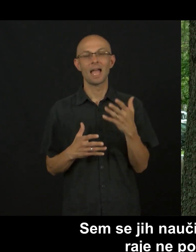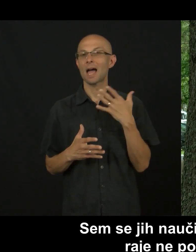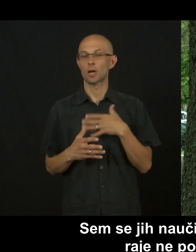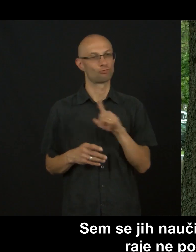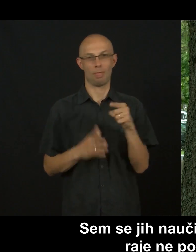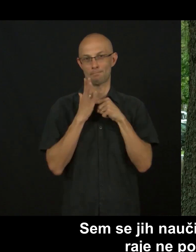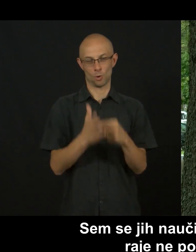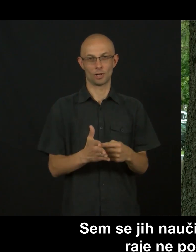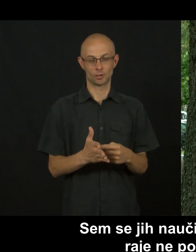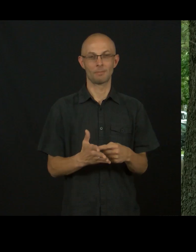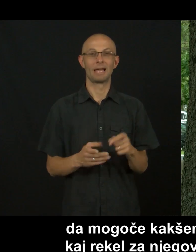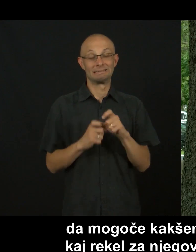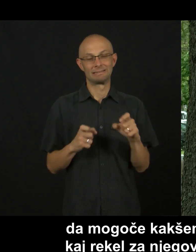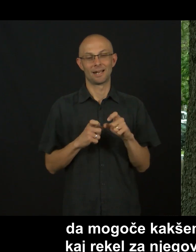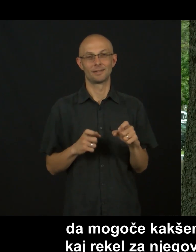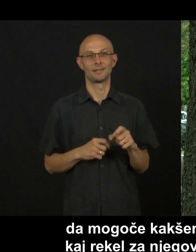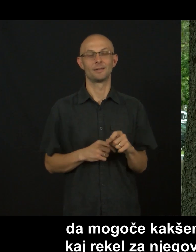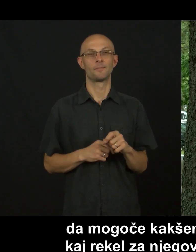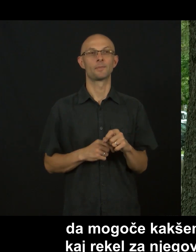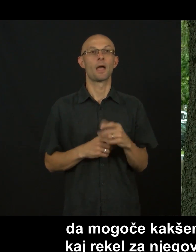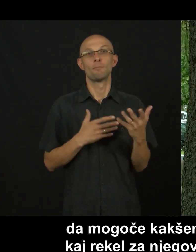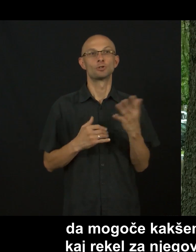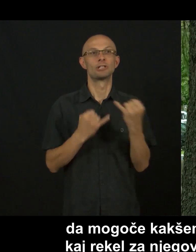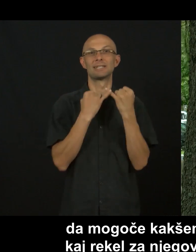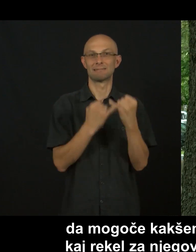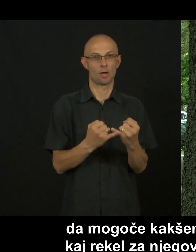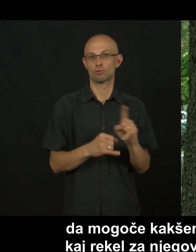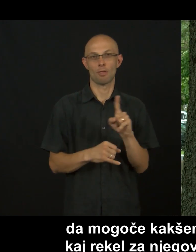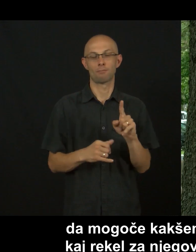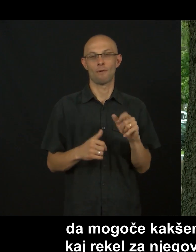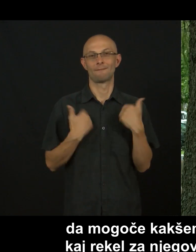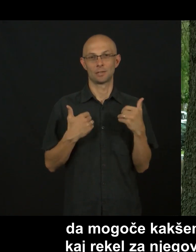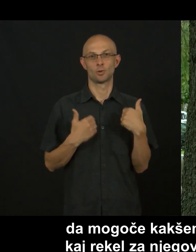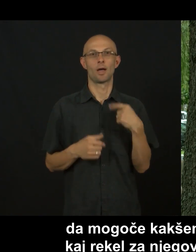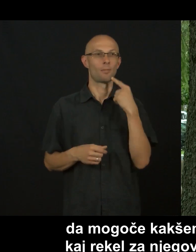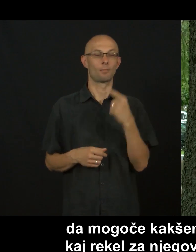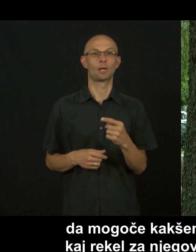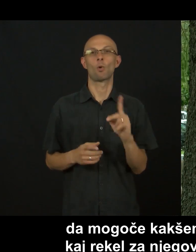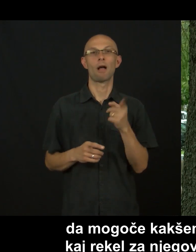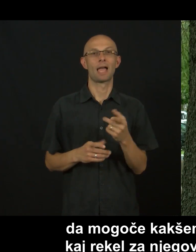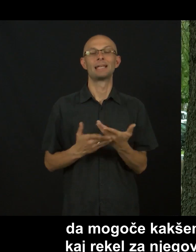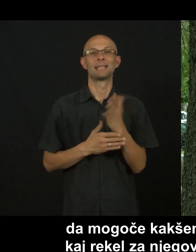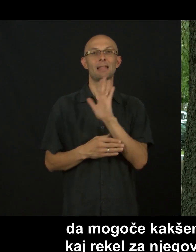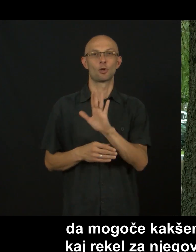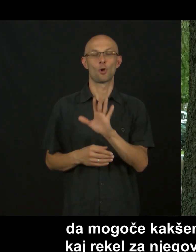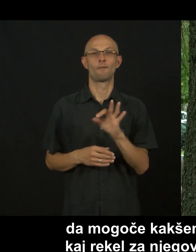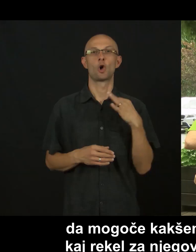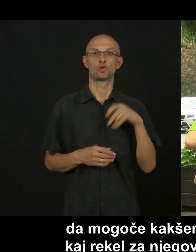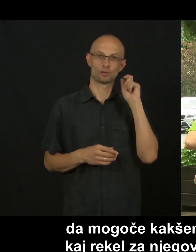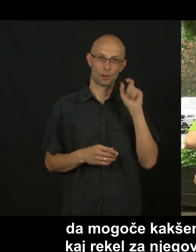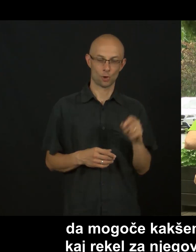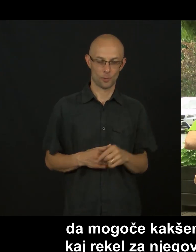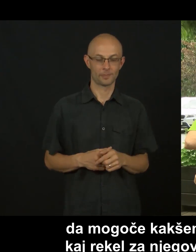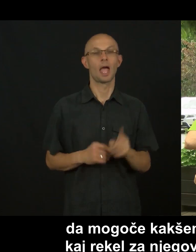logično, raj ne pokažem, glede na to, da mogoče kakšen starš ne bi bil vesel, ki bi kaj rekel za njegovo hčerko.